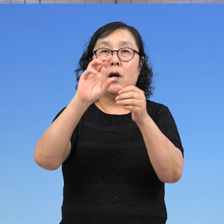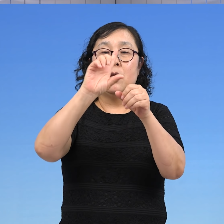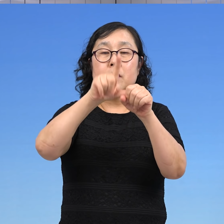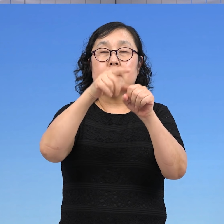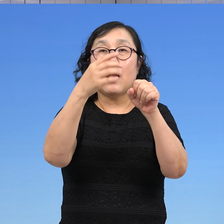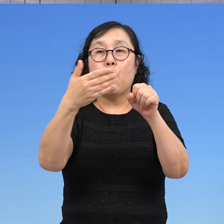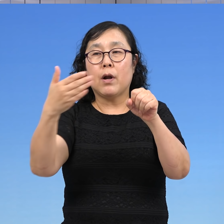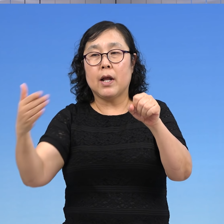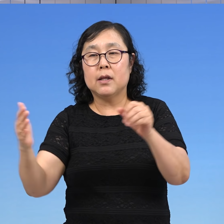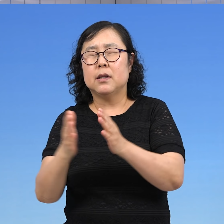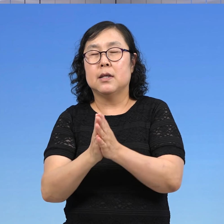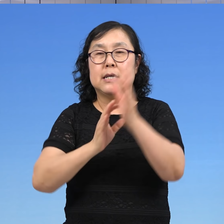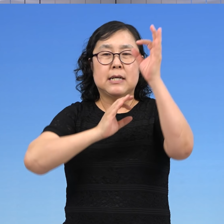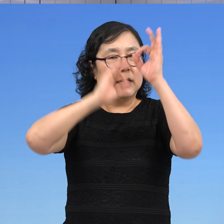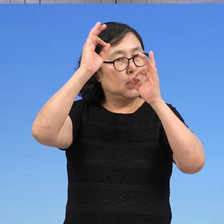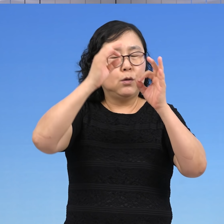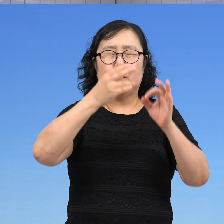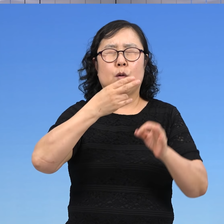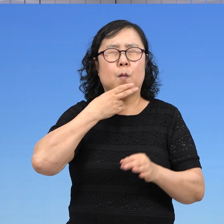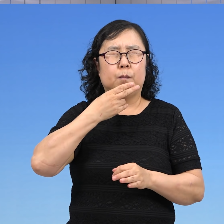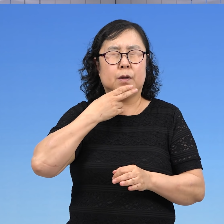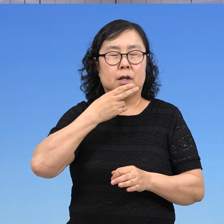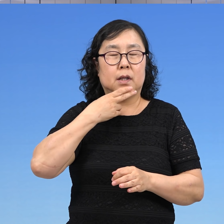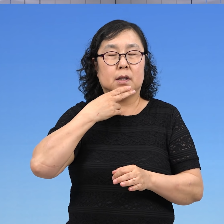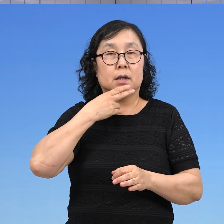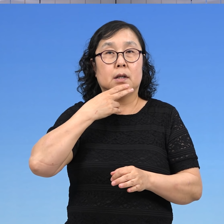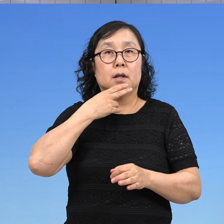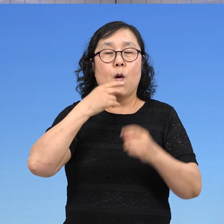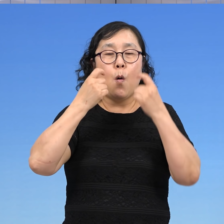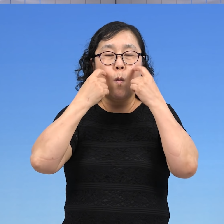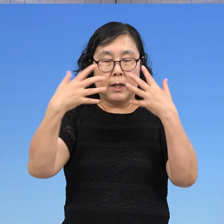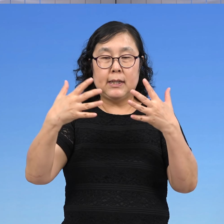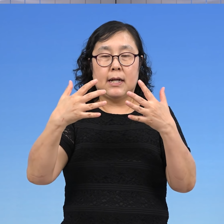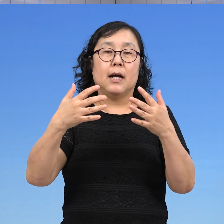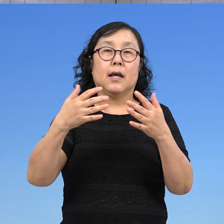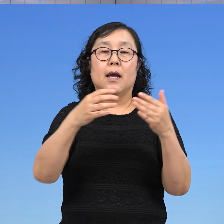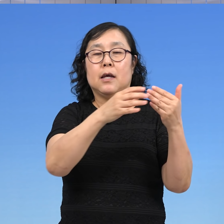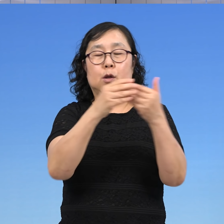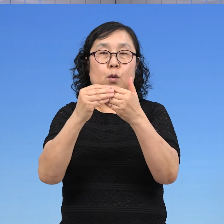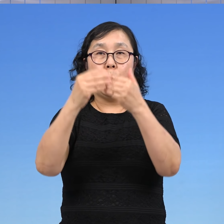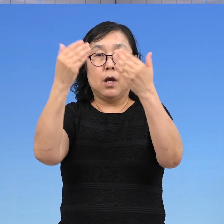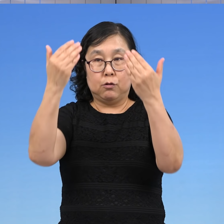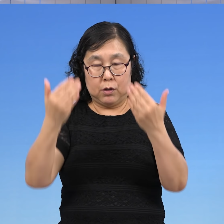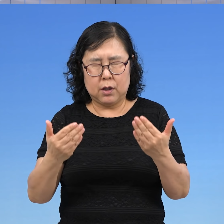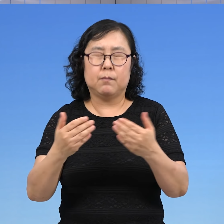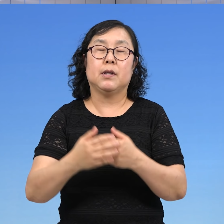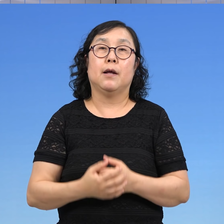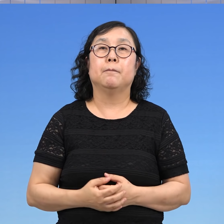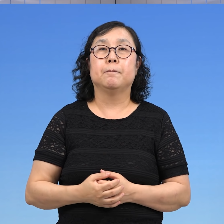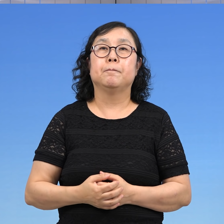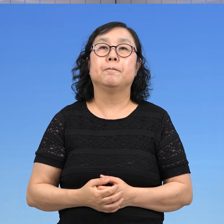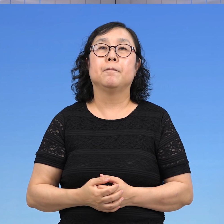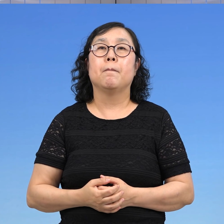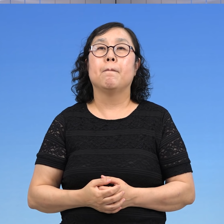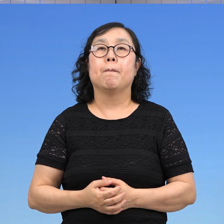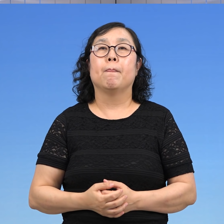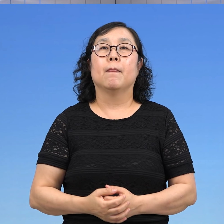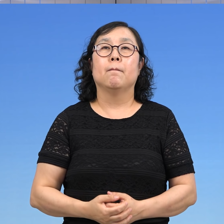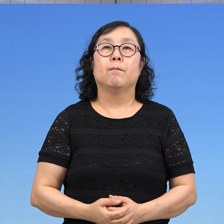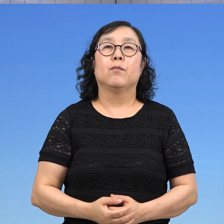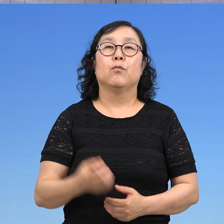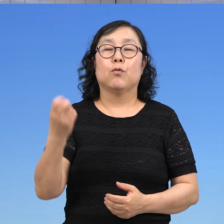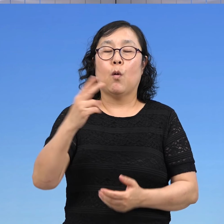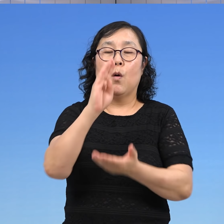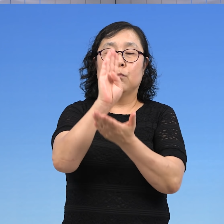한치의 오차도 없는 그런가하면 은 또치 맘 쭉 안 제 마음속에 어 내가 됐던 게